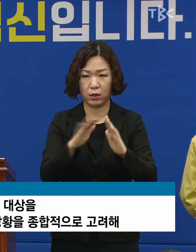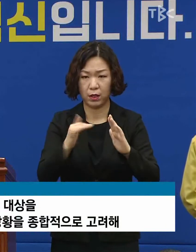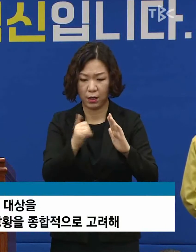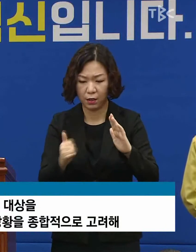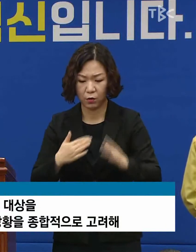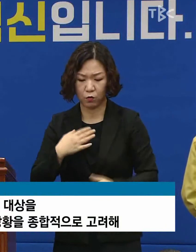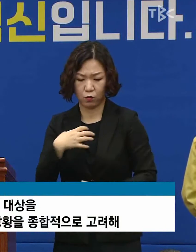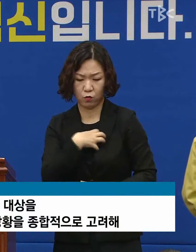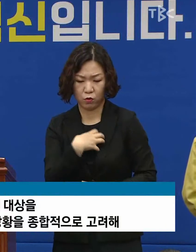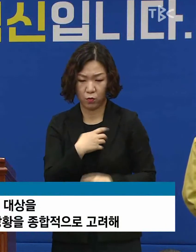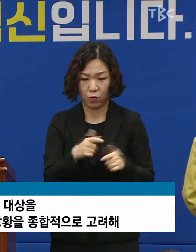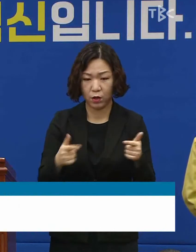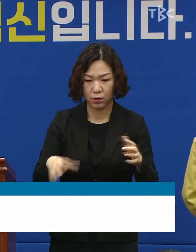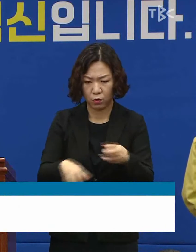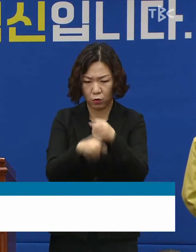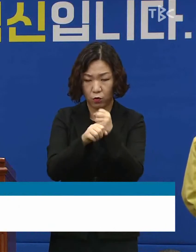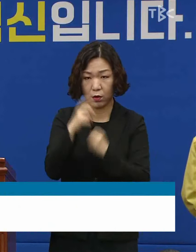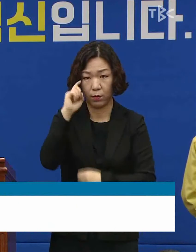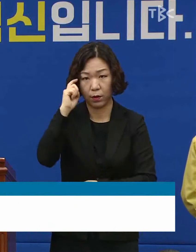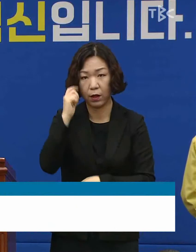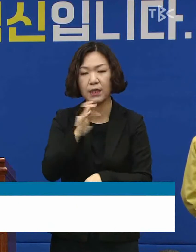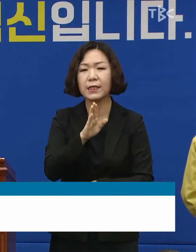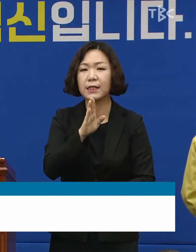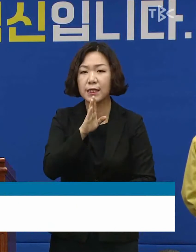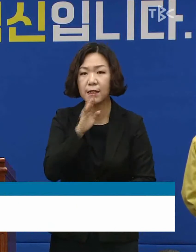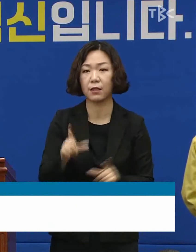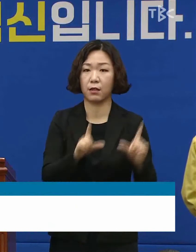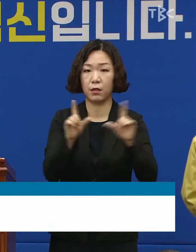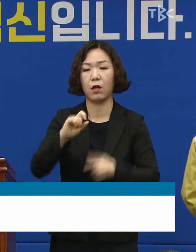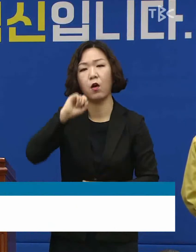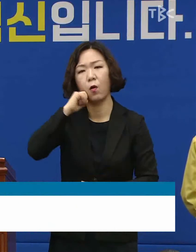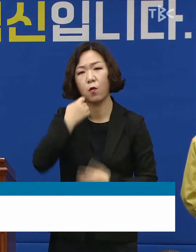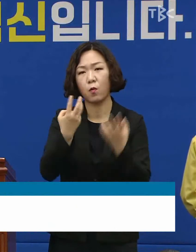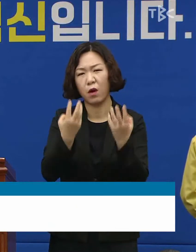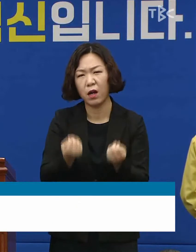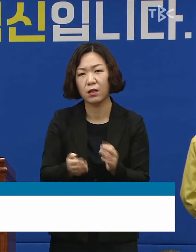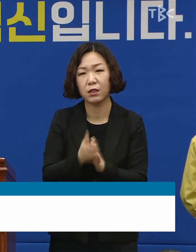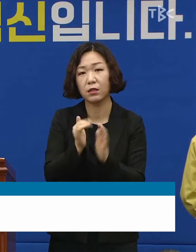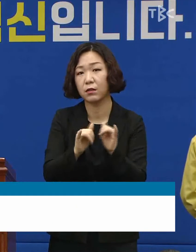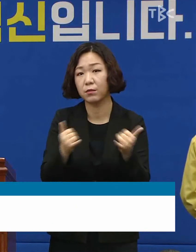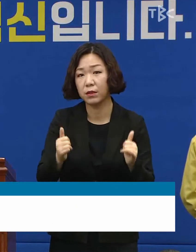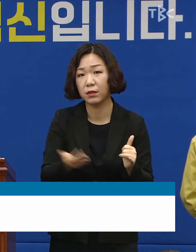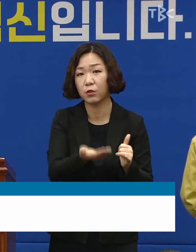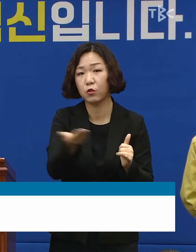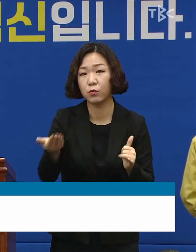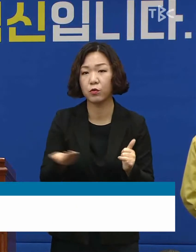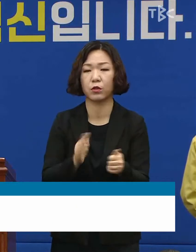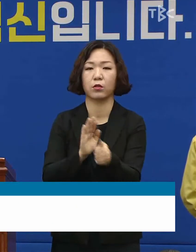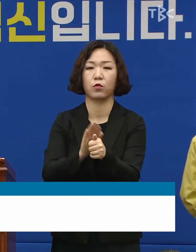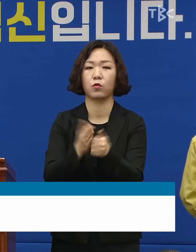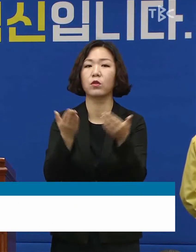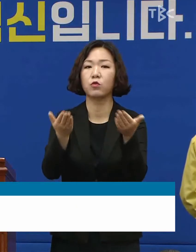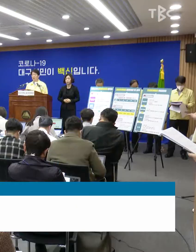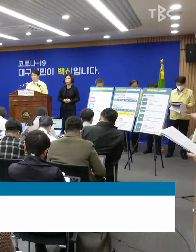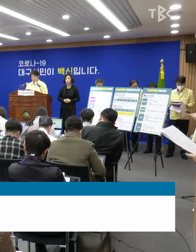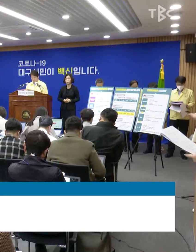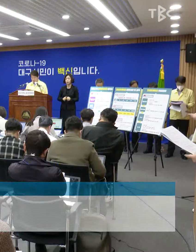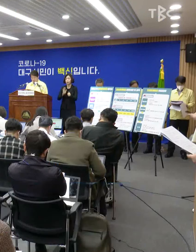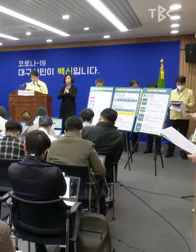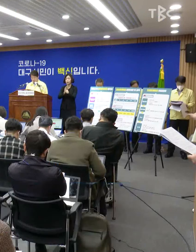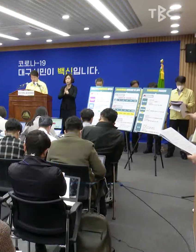고려하여 실제 생활이 어려운 많은 시민들에게 이 지원받을 수 있도록 하겠습니다